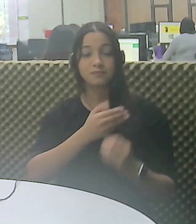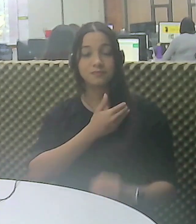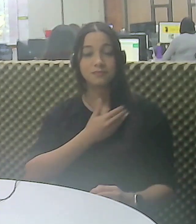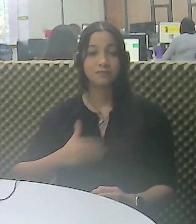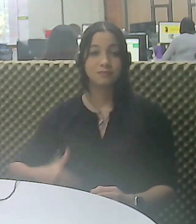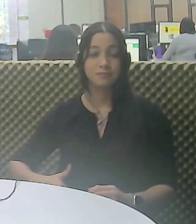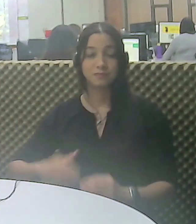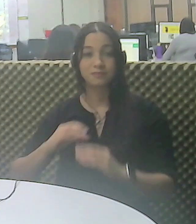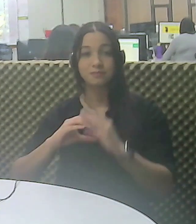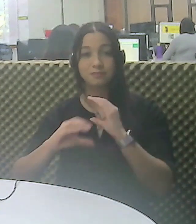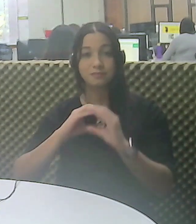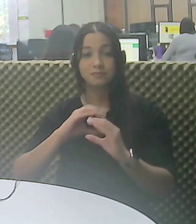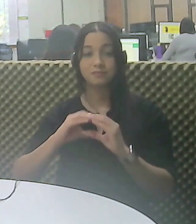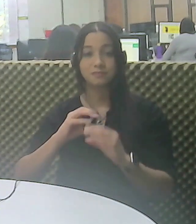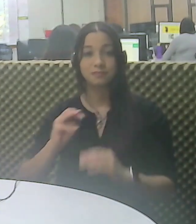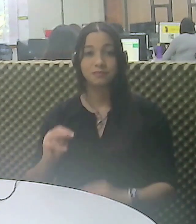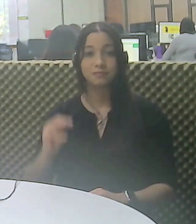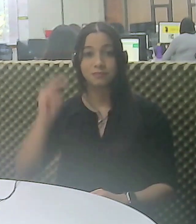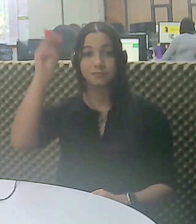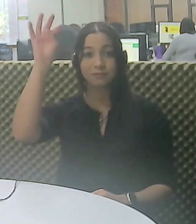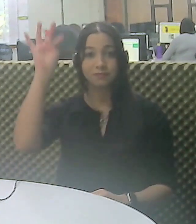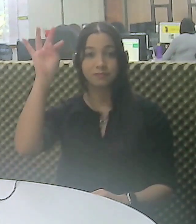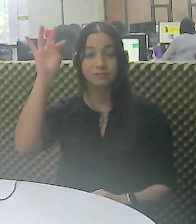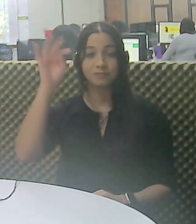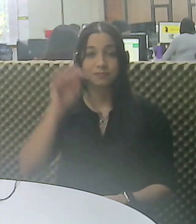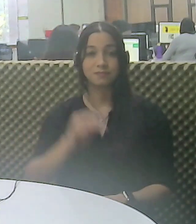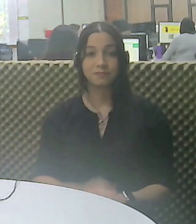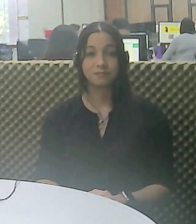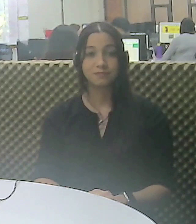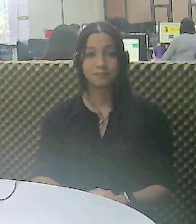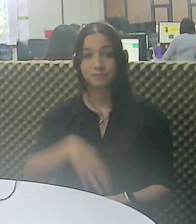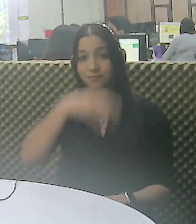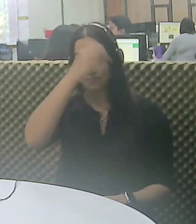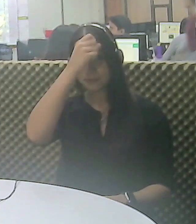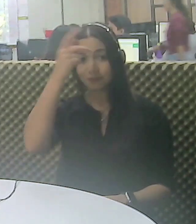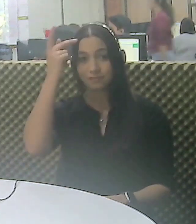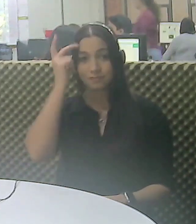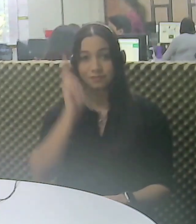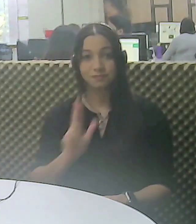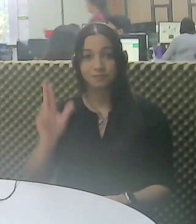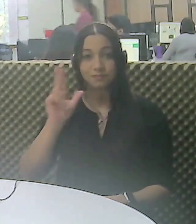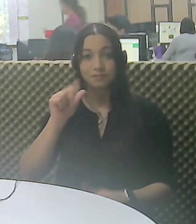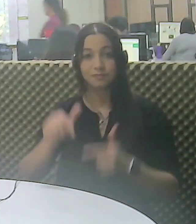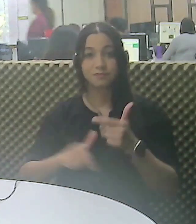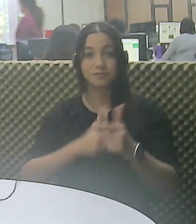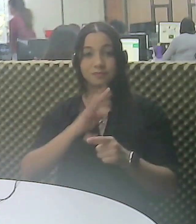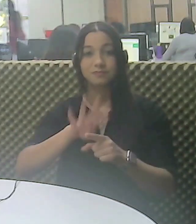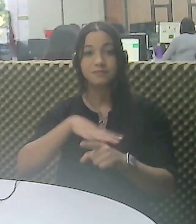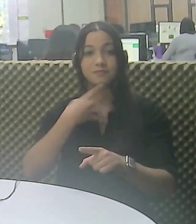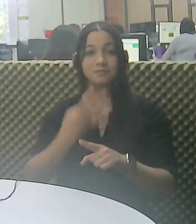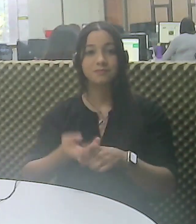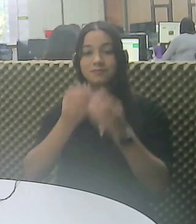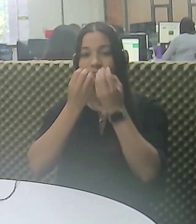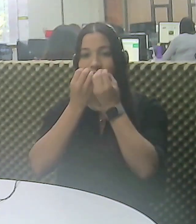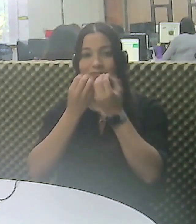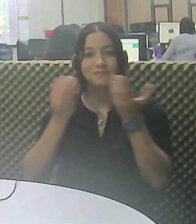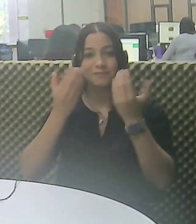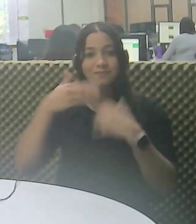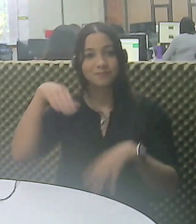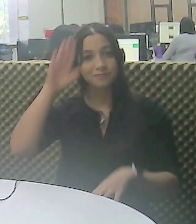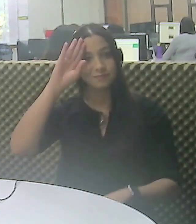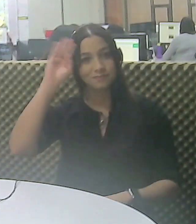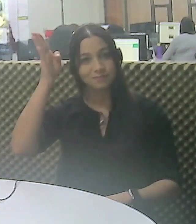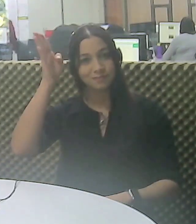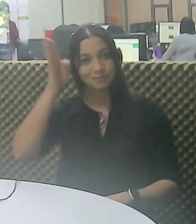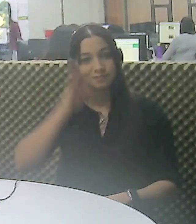Secretário Municipal de Governo e Comunicação, Marco Túlio de Castro Kalimann. Prefeitura de Uberlândia, fazer mais,